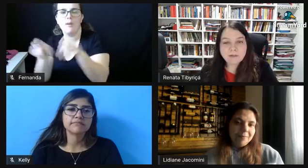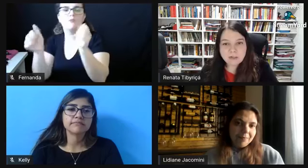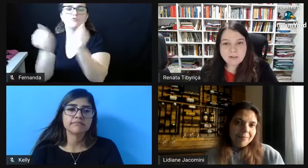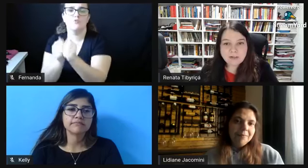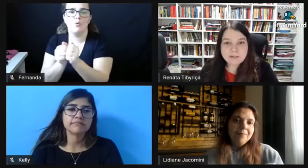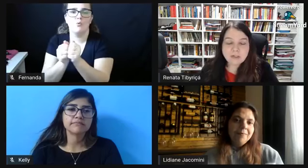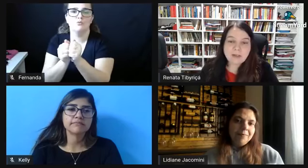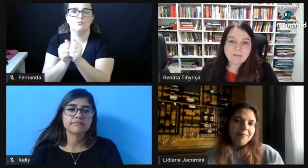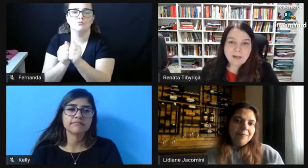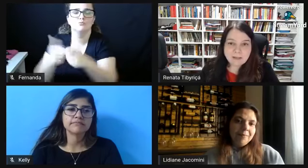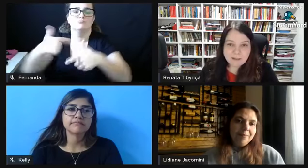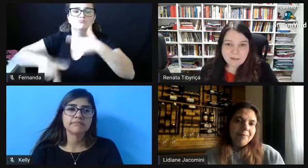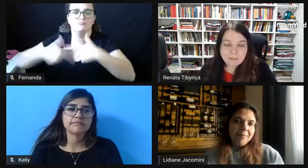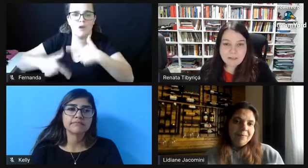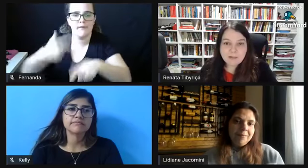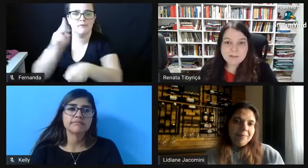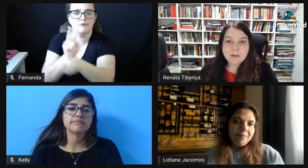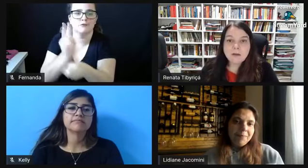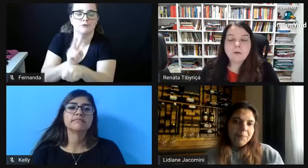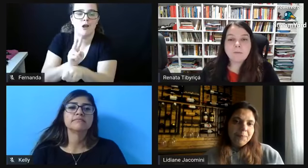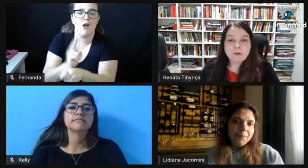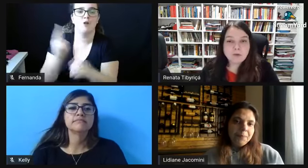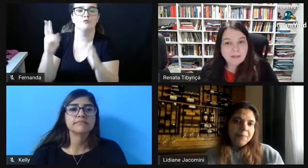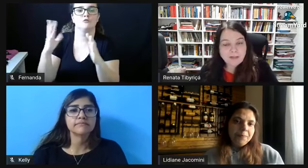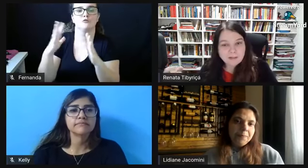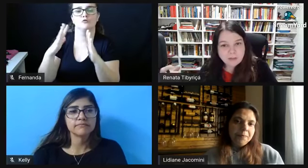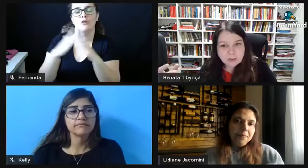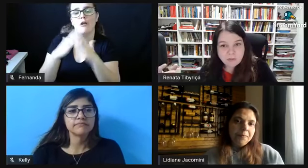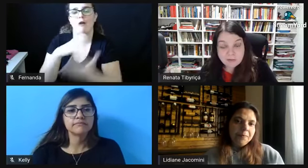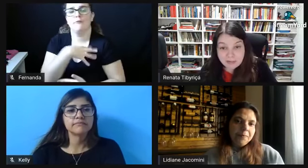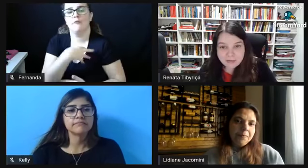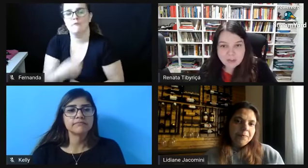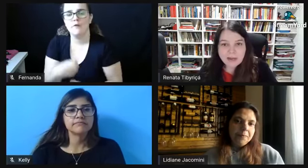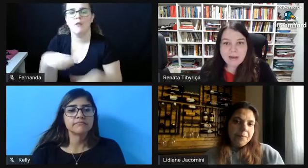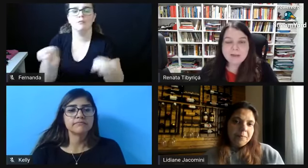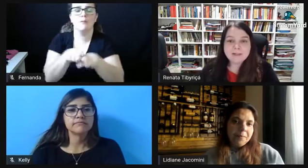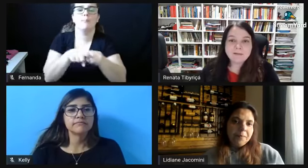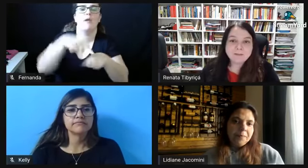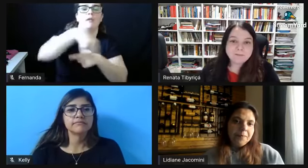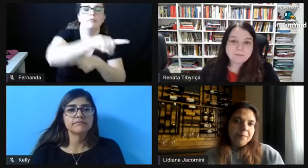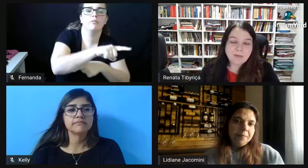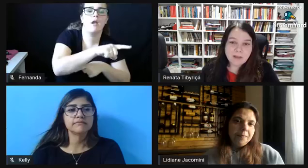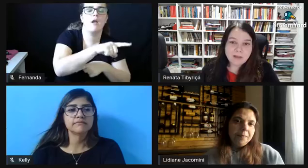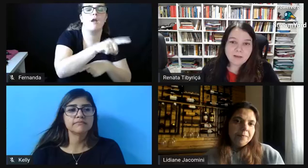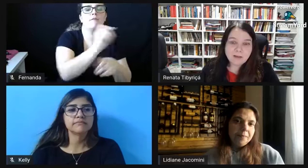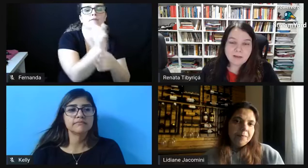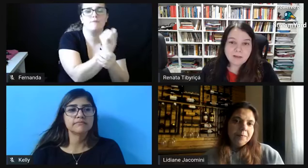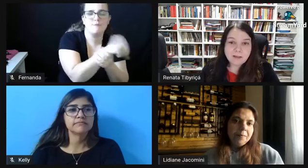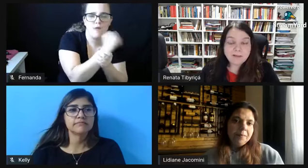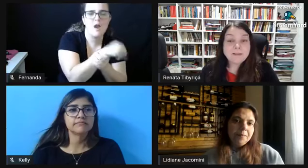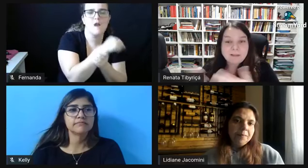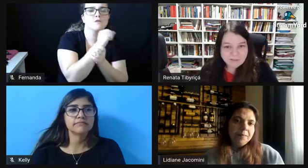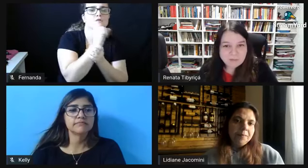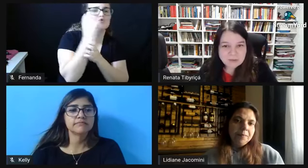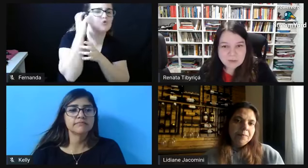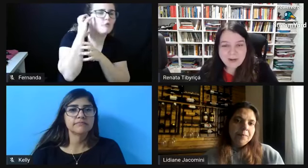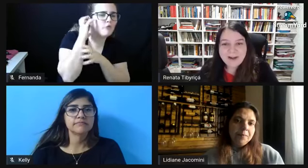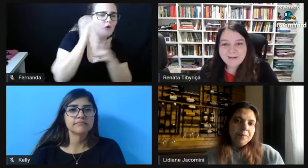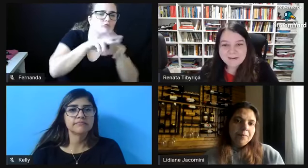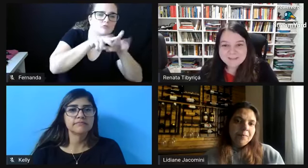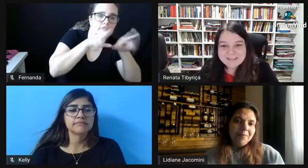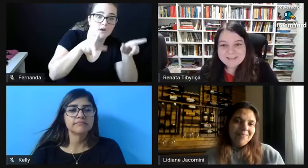trabalho quer dizer, de levar a terapias, uma jornada de cuidar de casa, né, e ainda ter